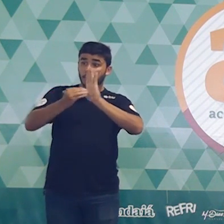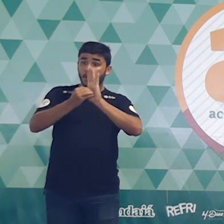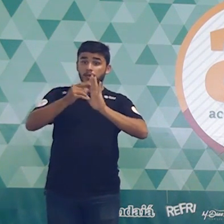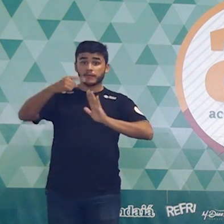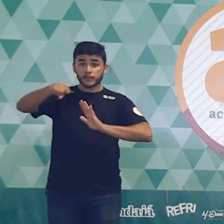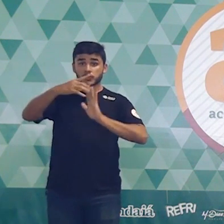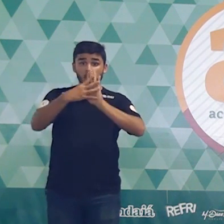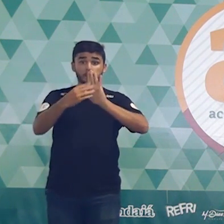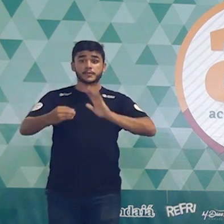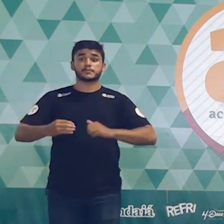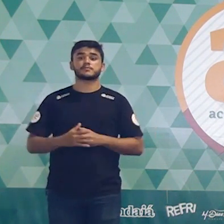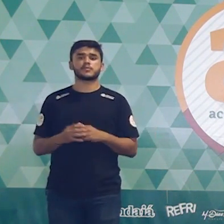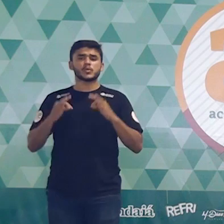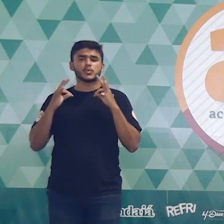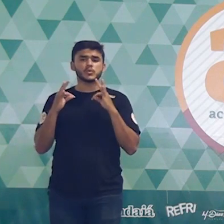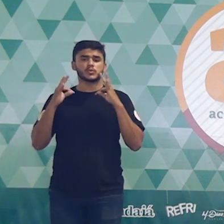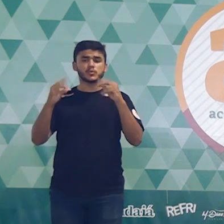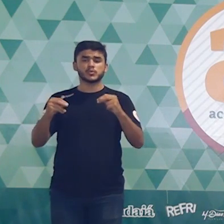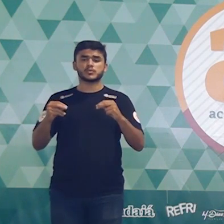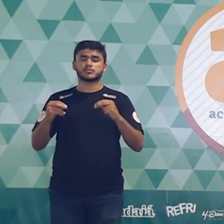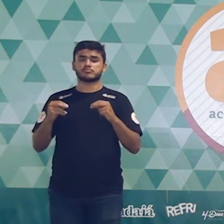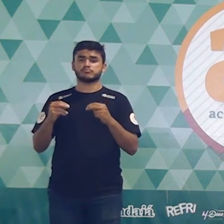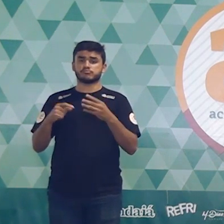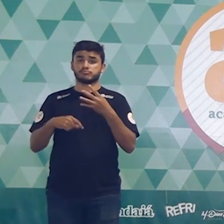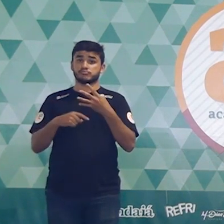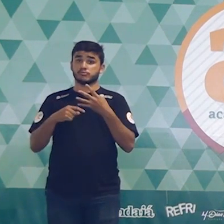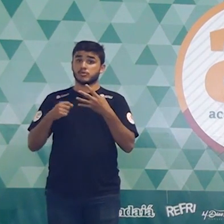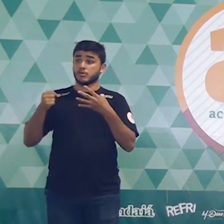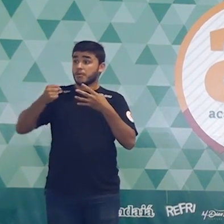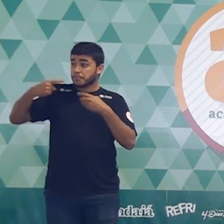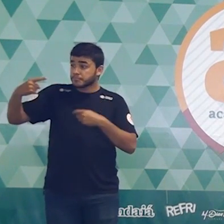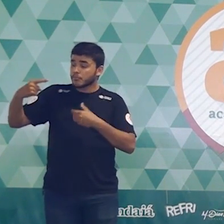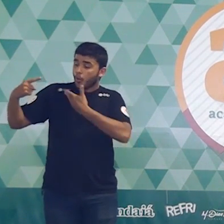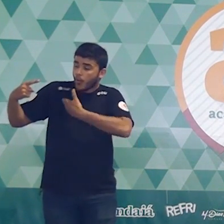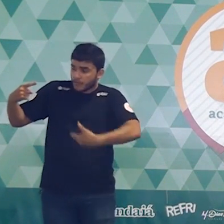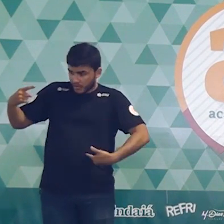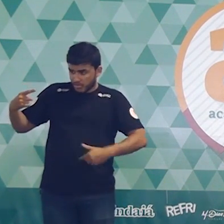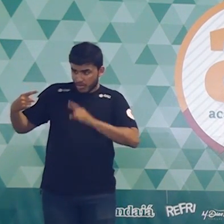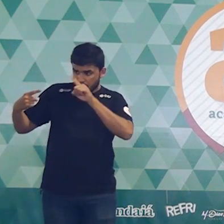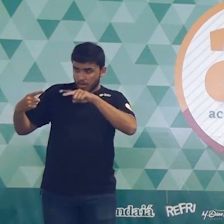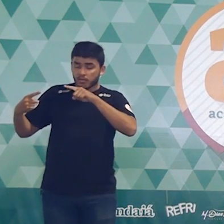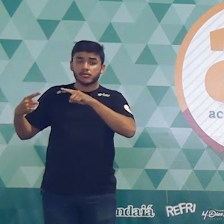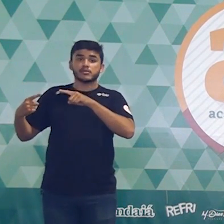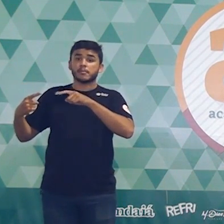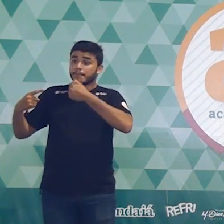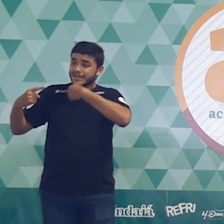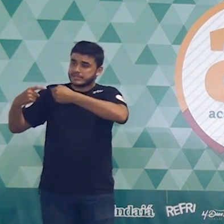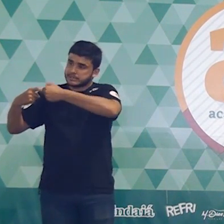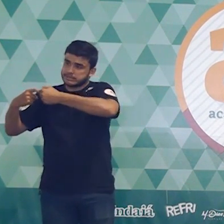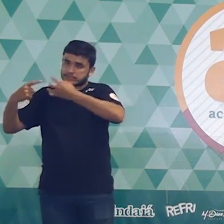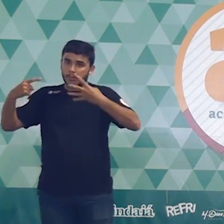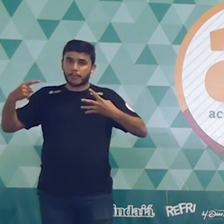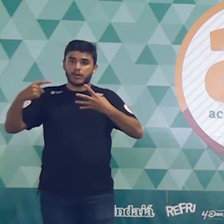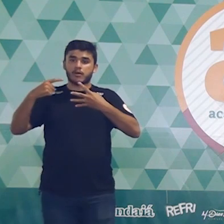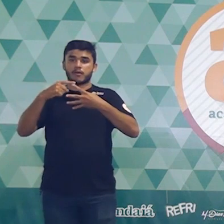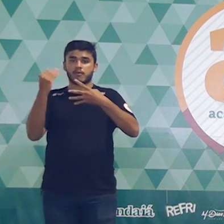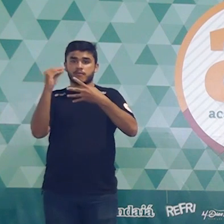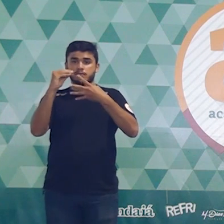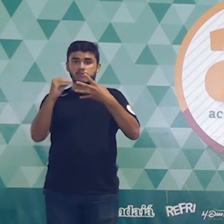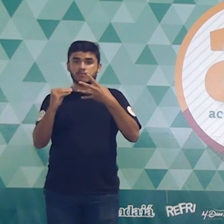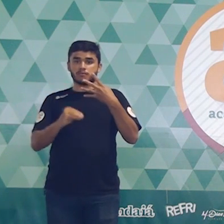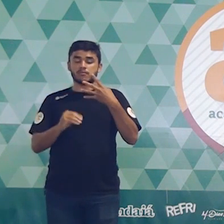Todo agente interventivo vai ter que ter o quê? Ação, meio, detalhamento